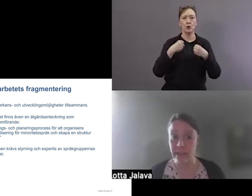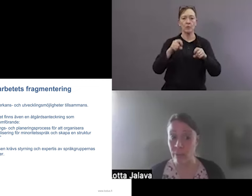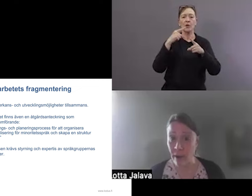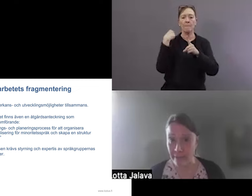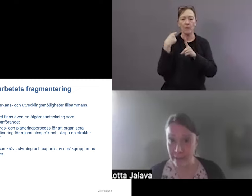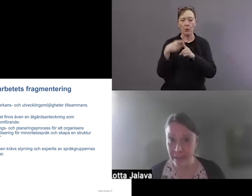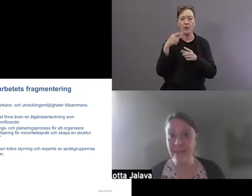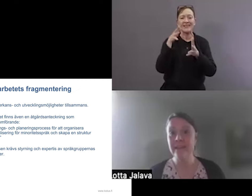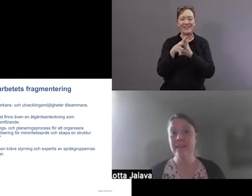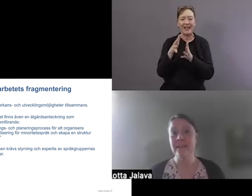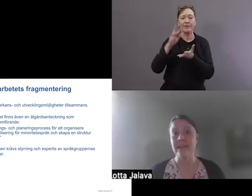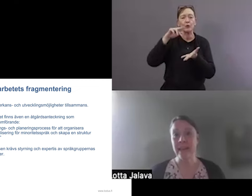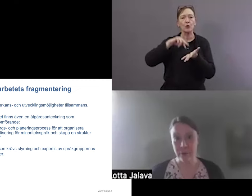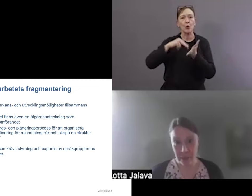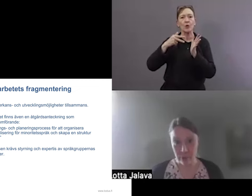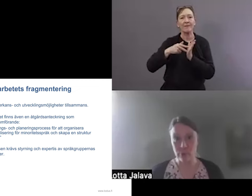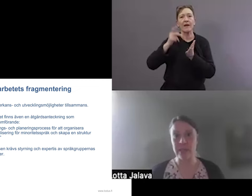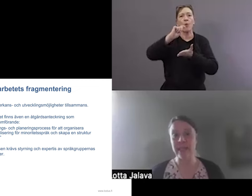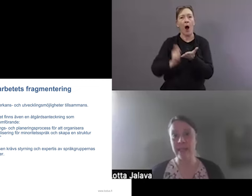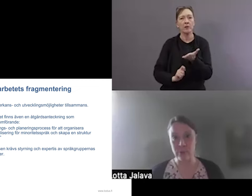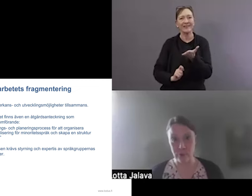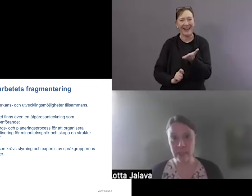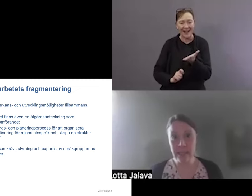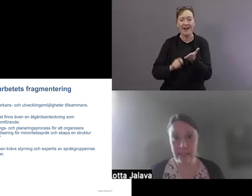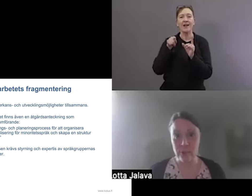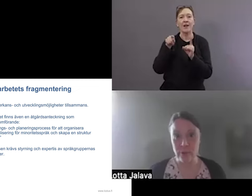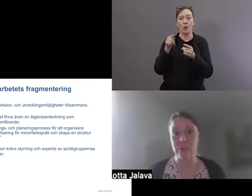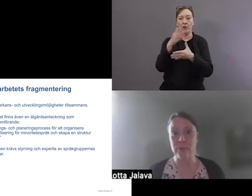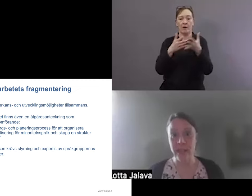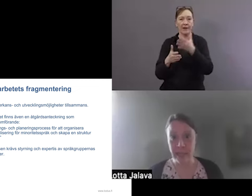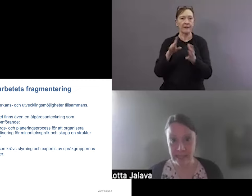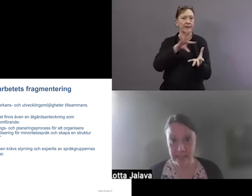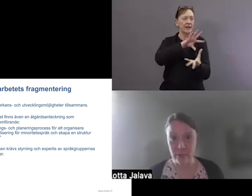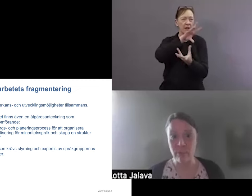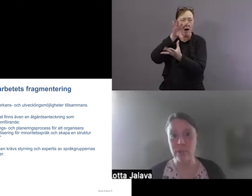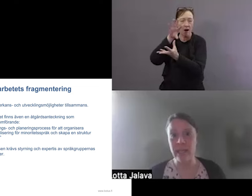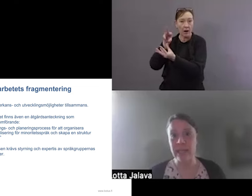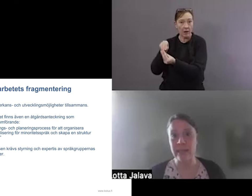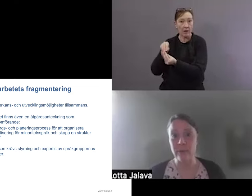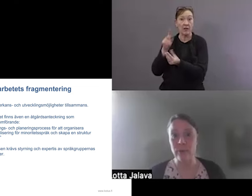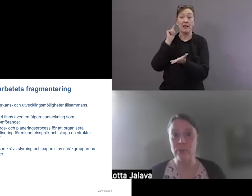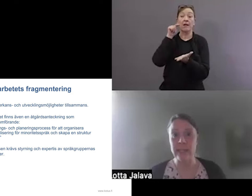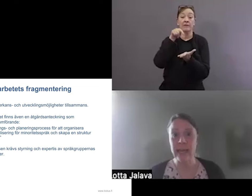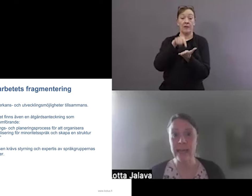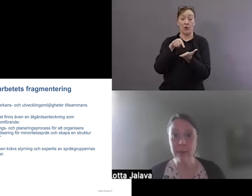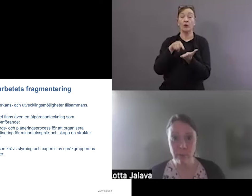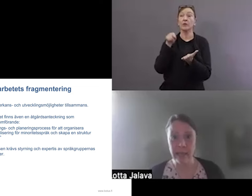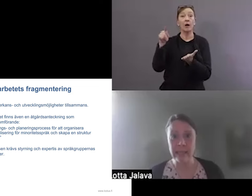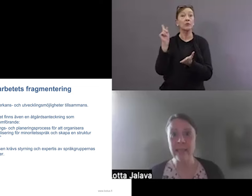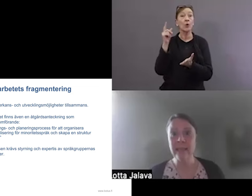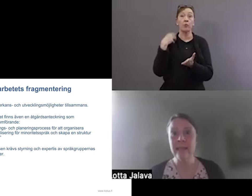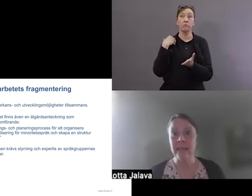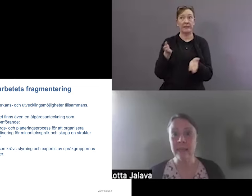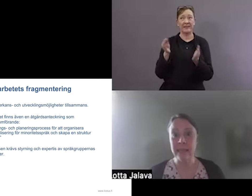ja suunnitteluhanke. Ja tähän on tarkoitus, että et osoitetaan sit jostakin ministeriöstä myös erillisrahoitus. Ja tämä